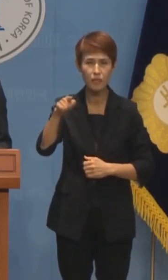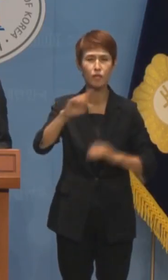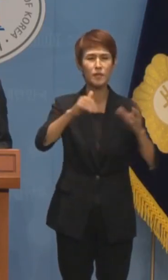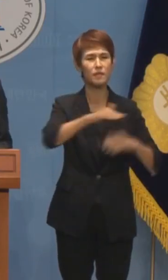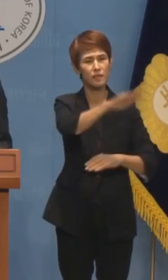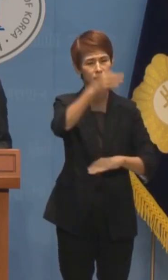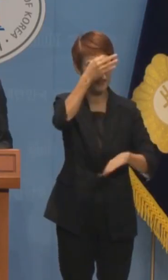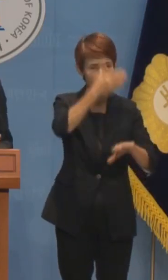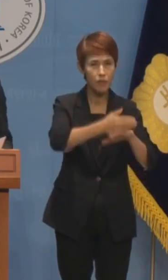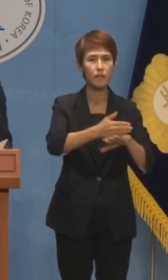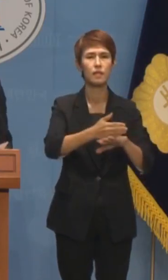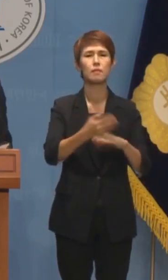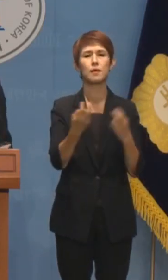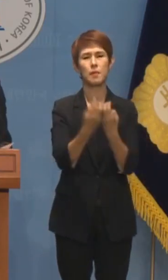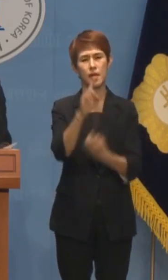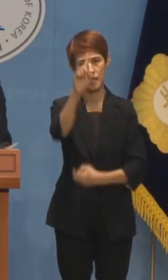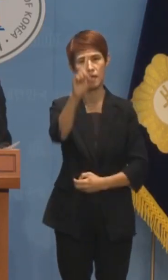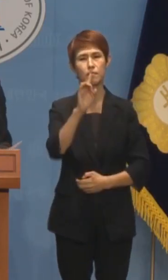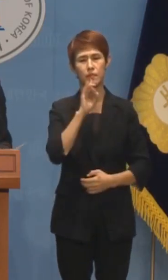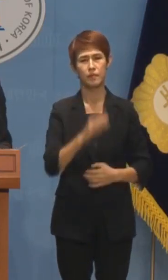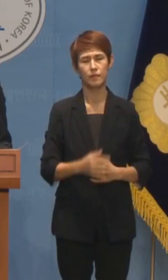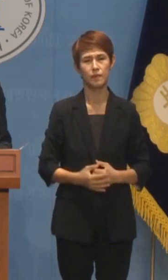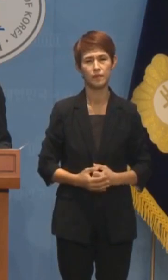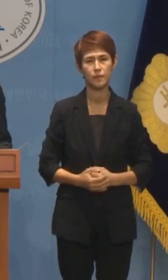사죄하는 유일한 방법입니다.